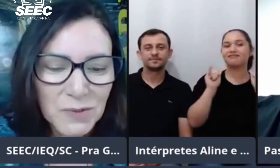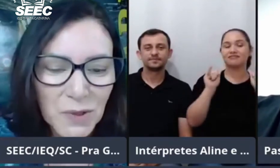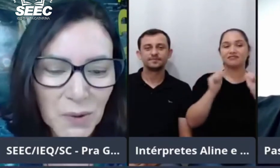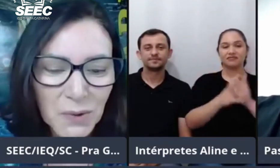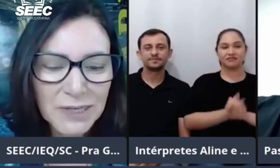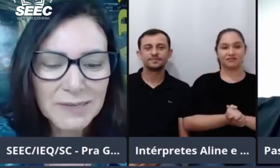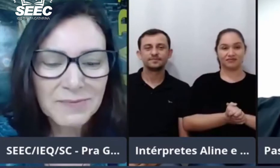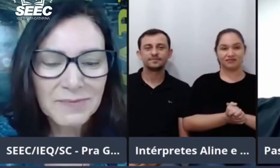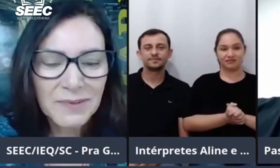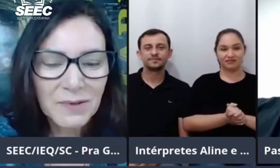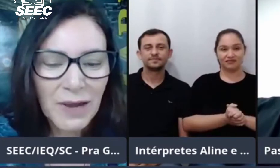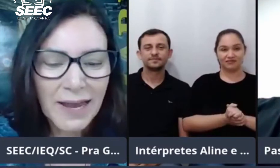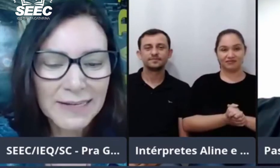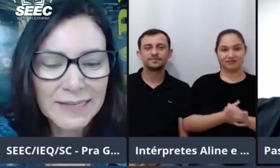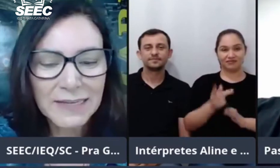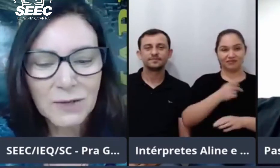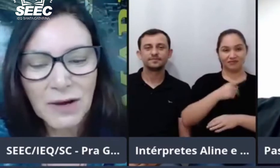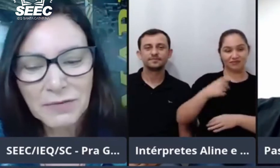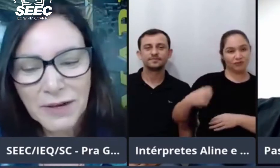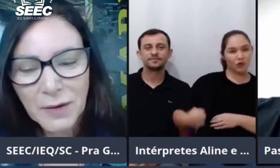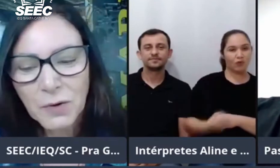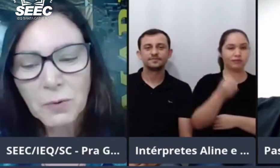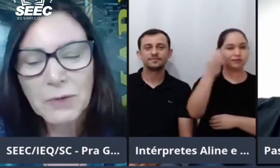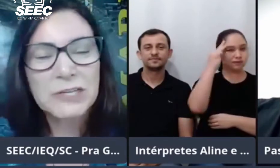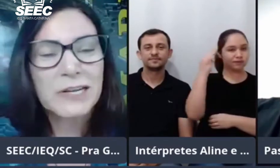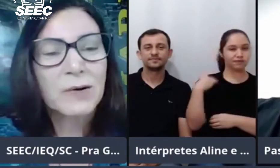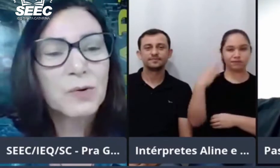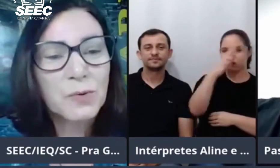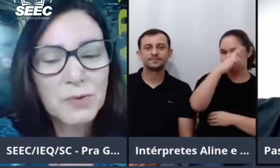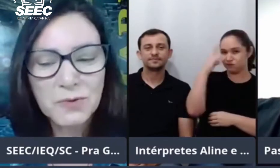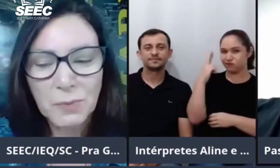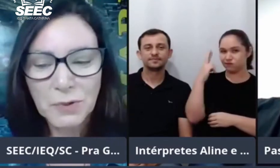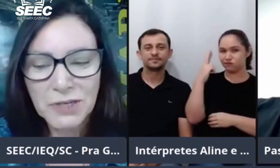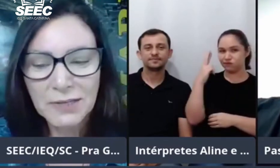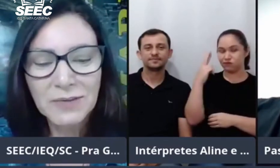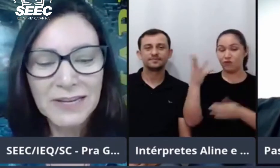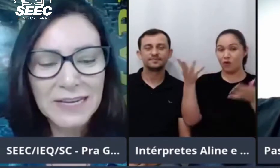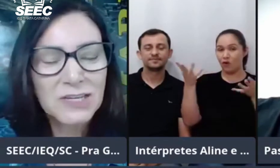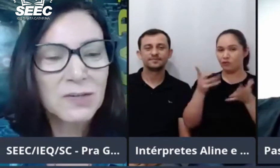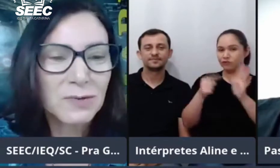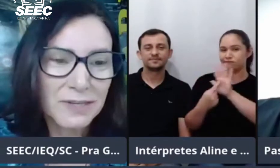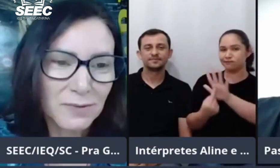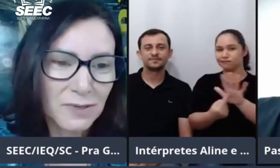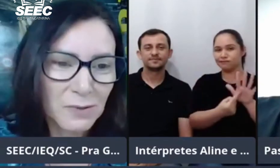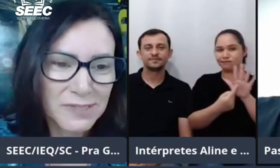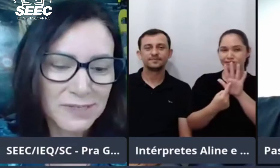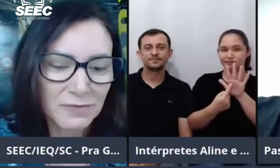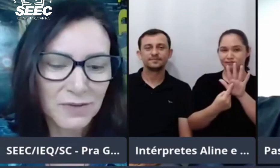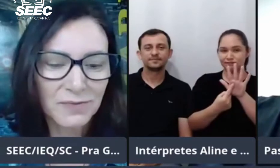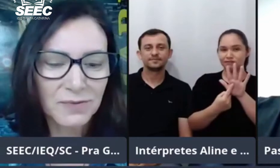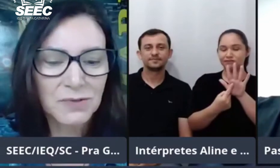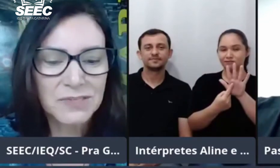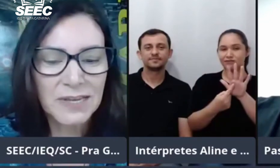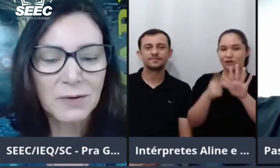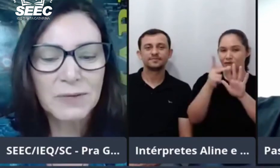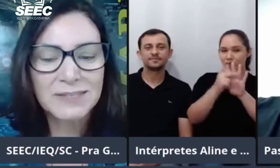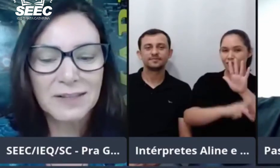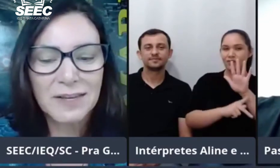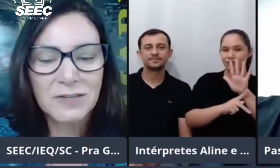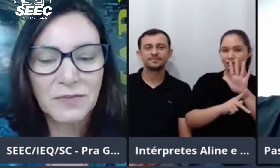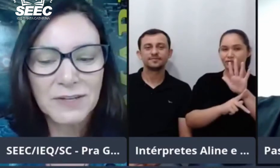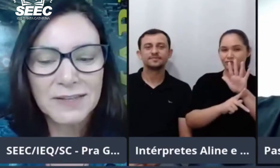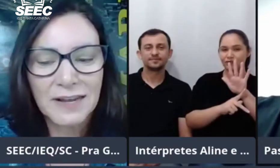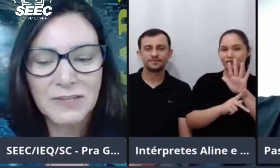O pastor Rony, a Aline e o Rafael compartilharam conosco o projeto Igreja Inclusiva. Trouxeram